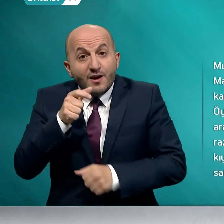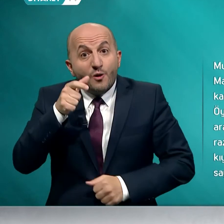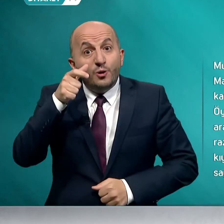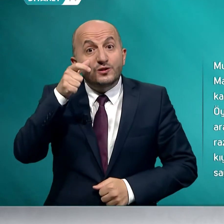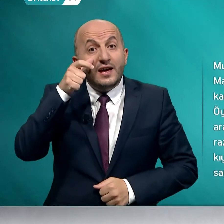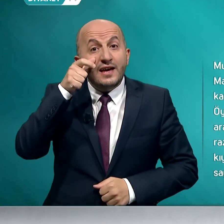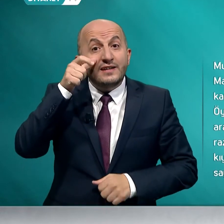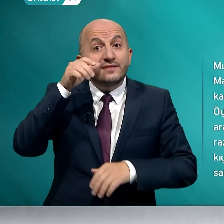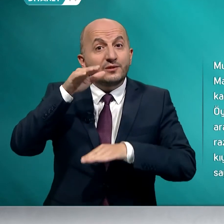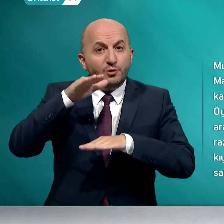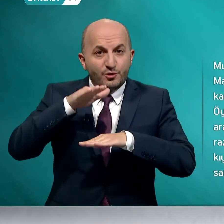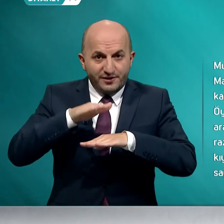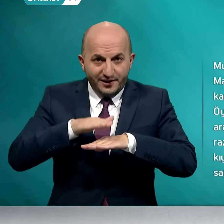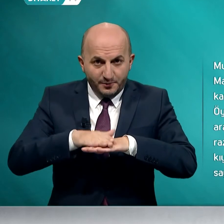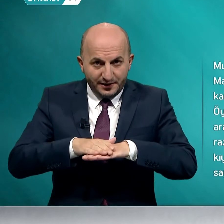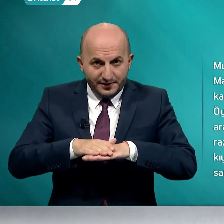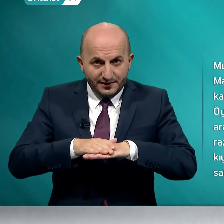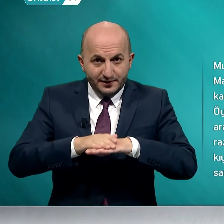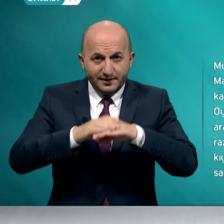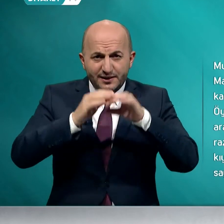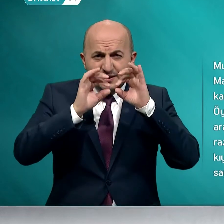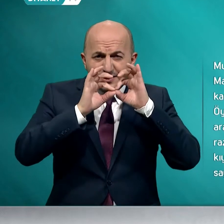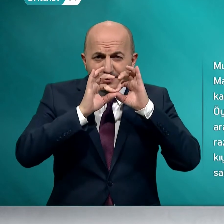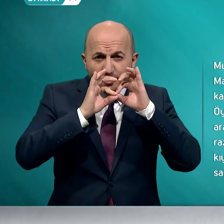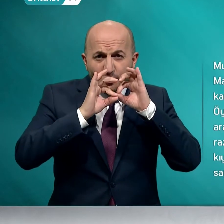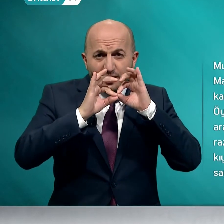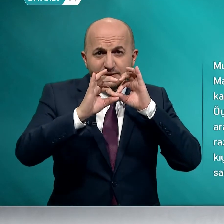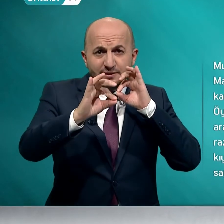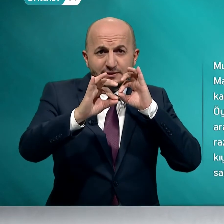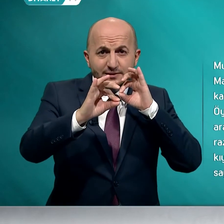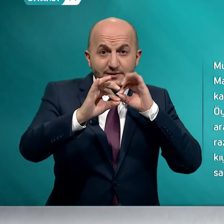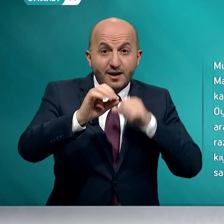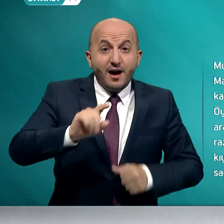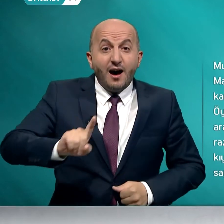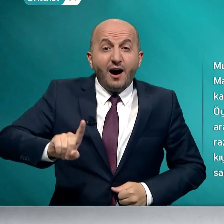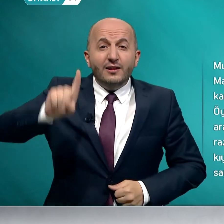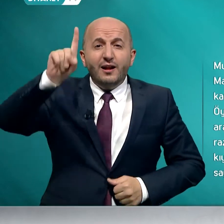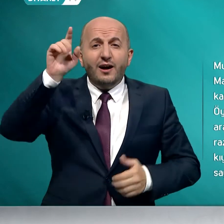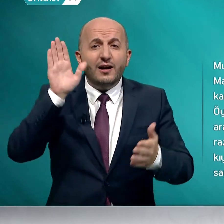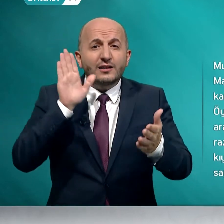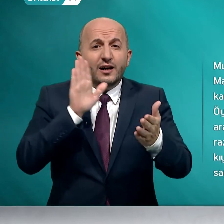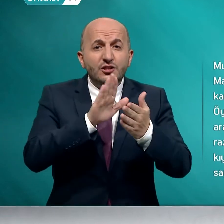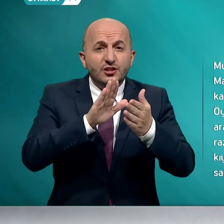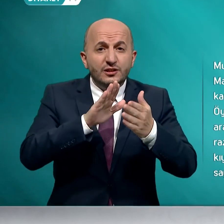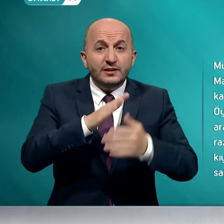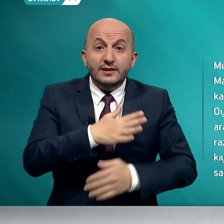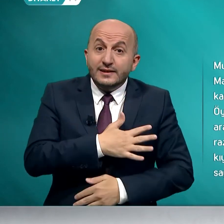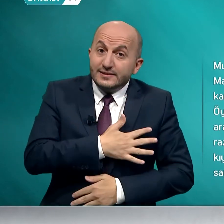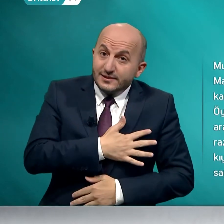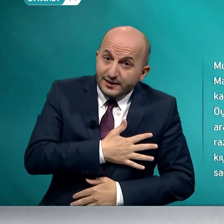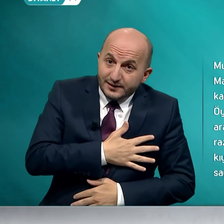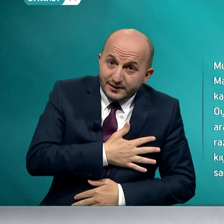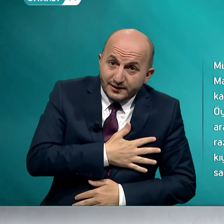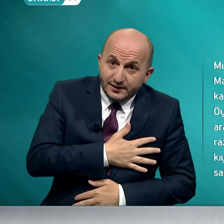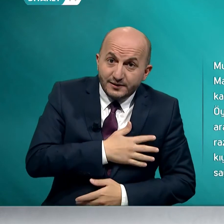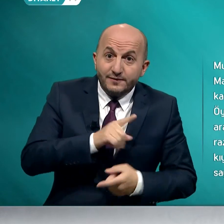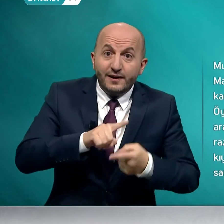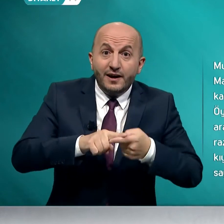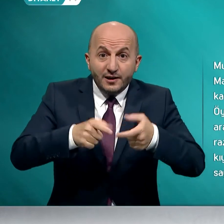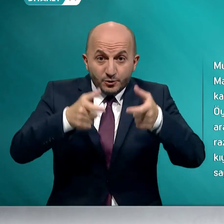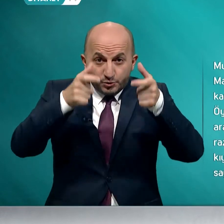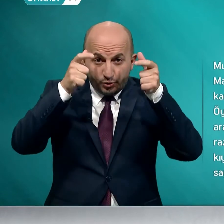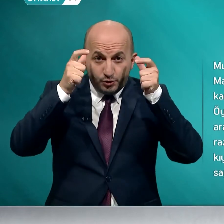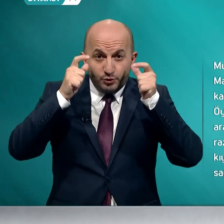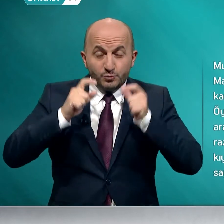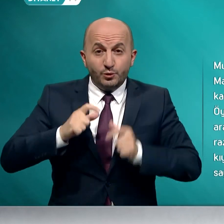mahremiyete özen göstermek, takvanın, Allah'a karşı saygılı